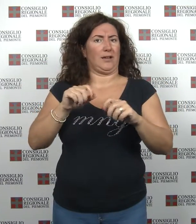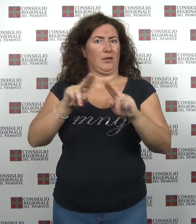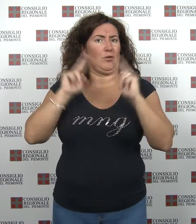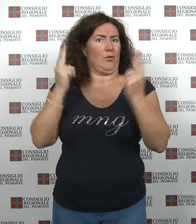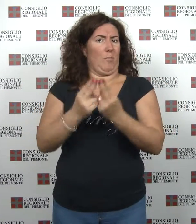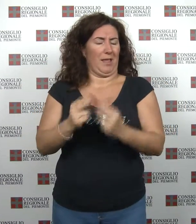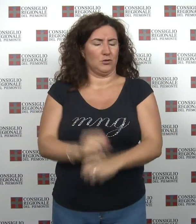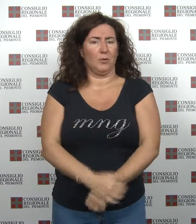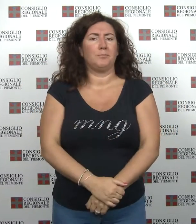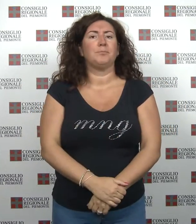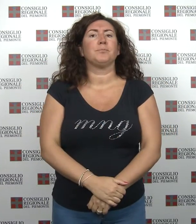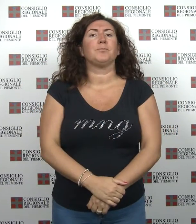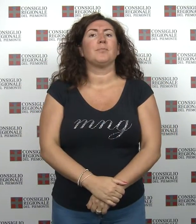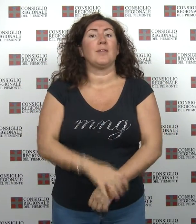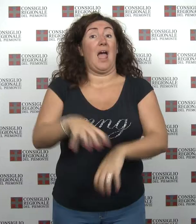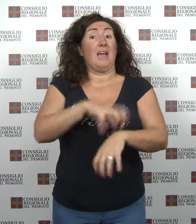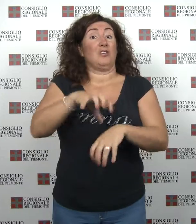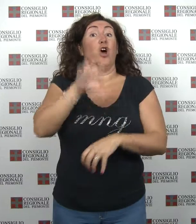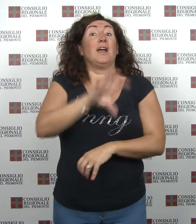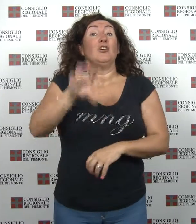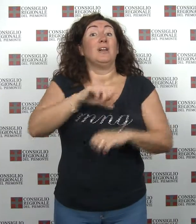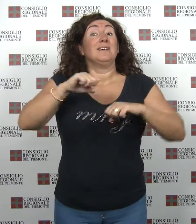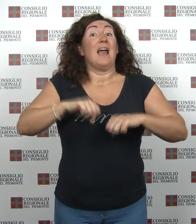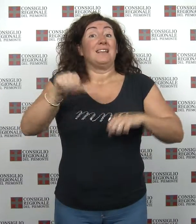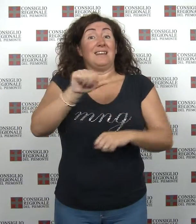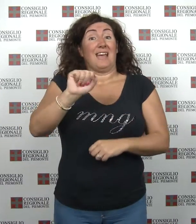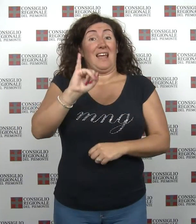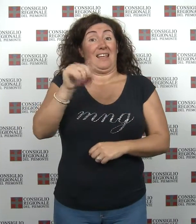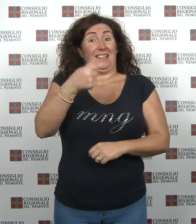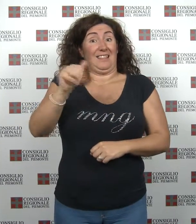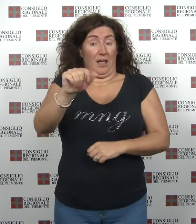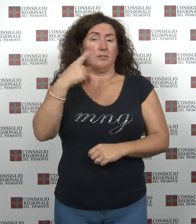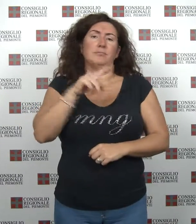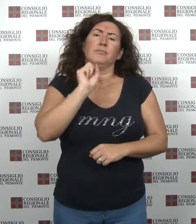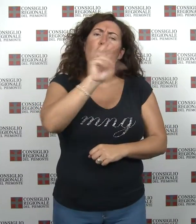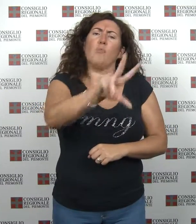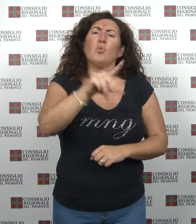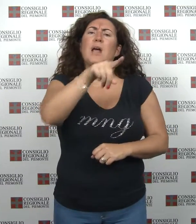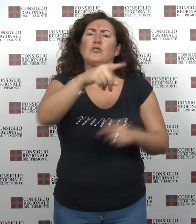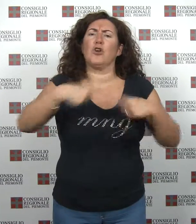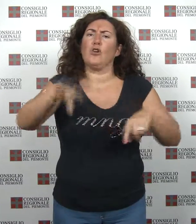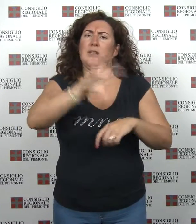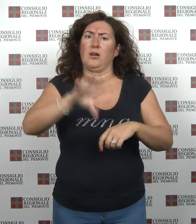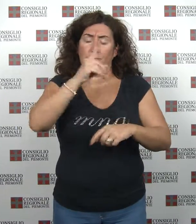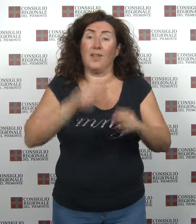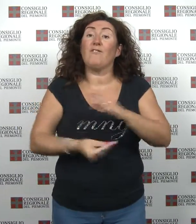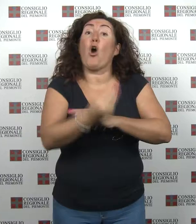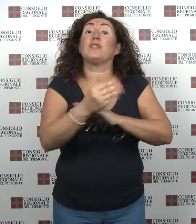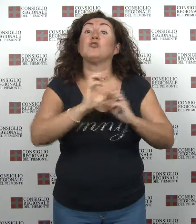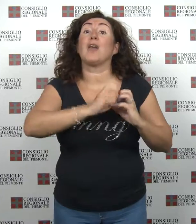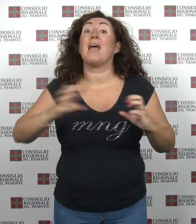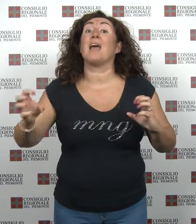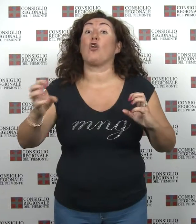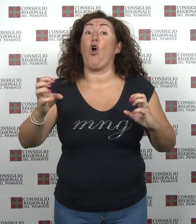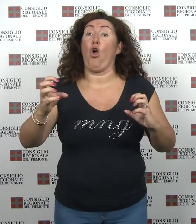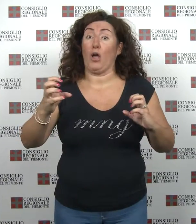L'assessore regionale alla sanità Antonio Saitta, nella sua comunicazione al Consiglio regionale, ha anche riferito che la fecondazione eterologa si farà in